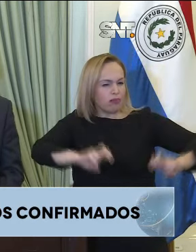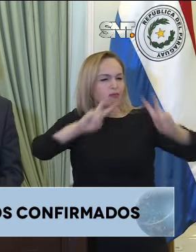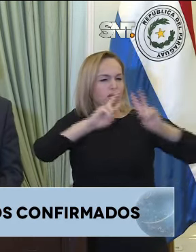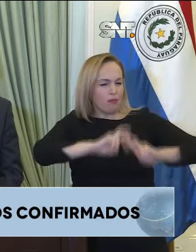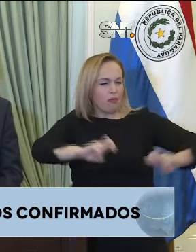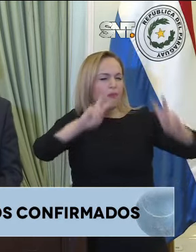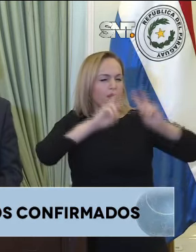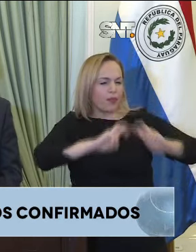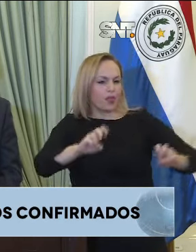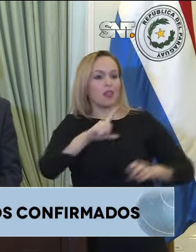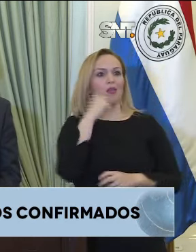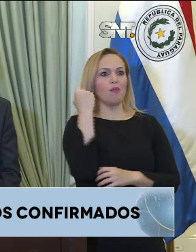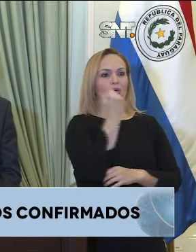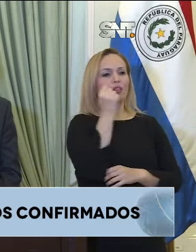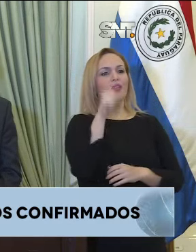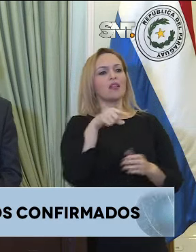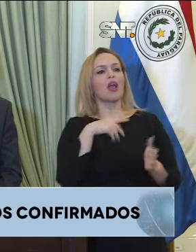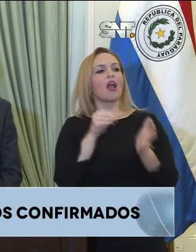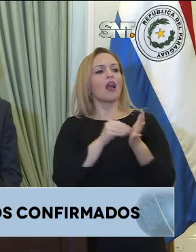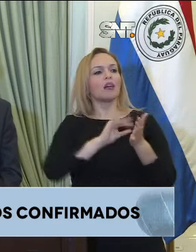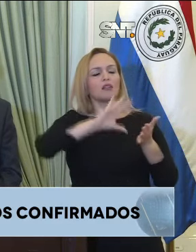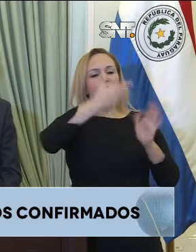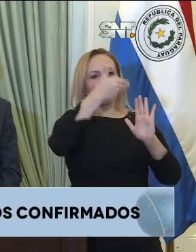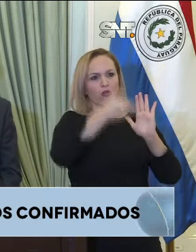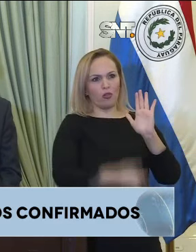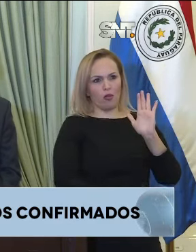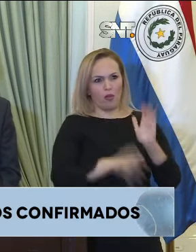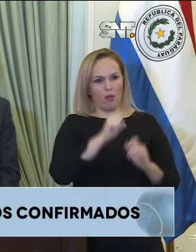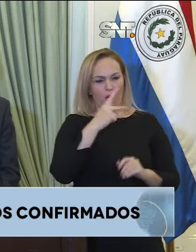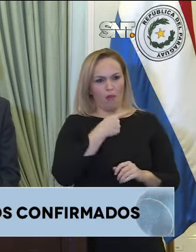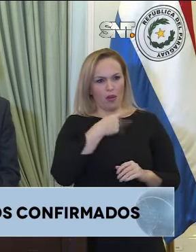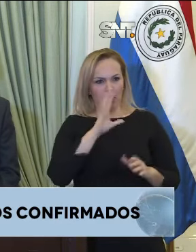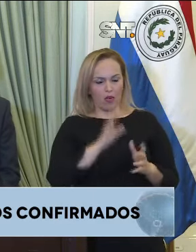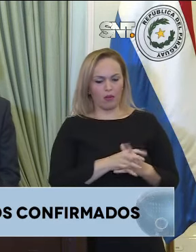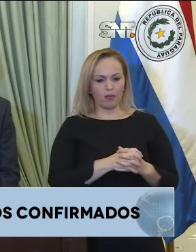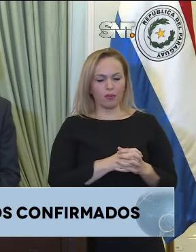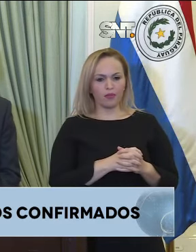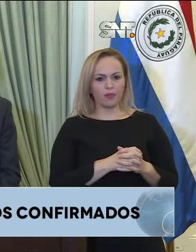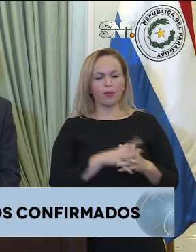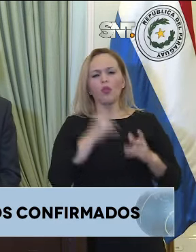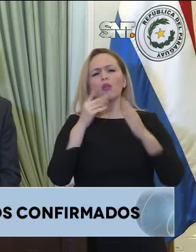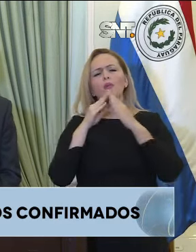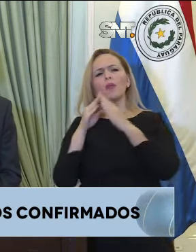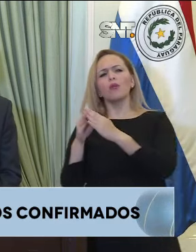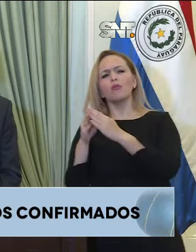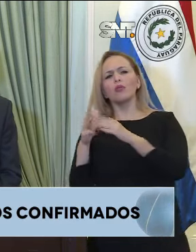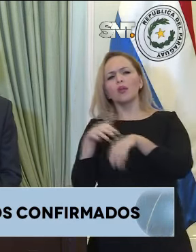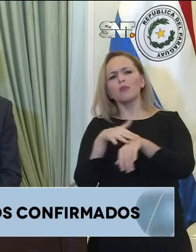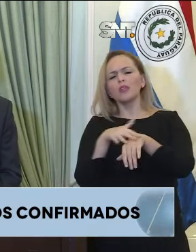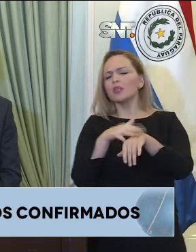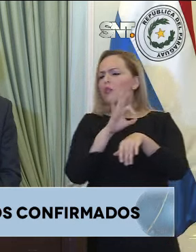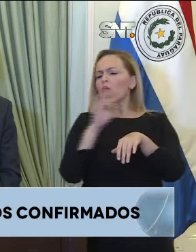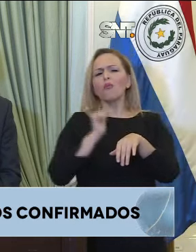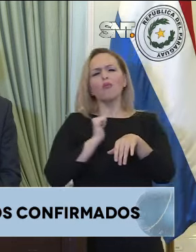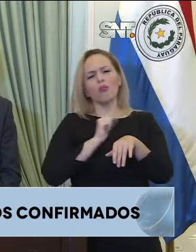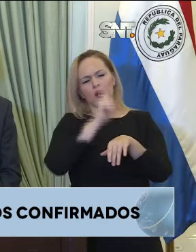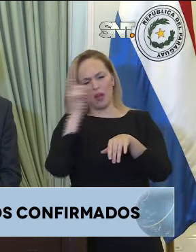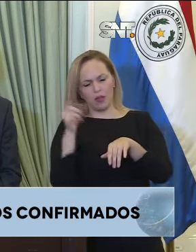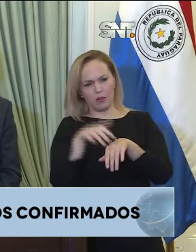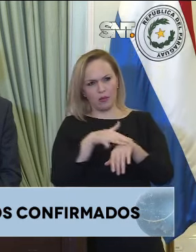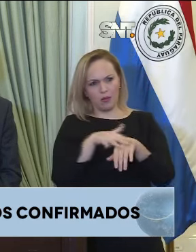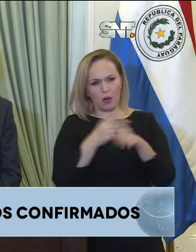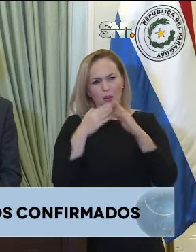pertinentes y las recomendaciones de acuerdo al protocolo y del caso en particular. Ministro, para usted o para la ministra Kramer, ¿cuál